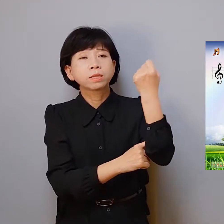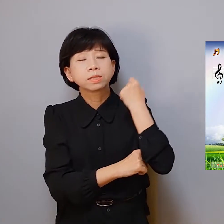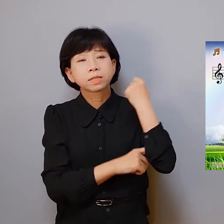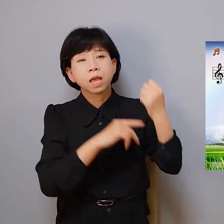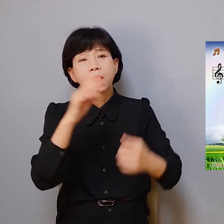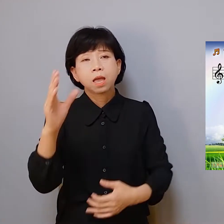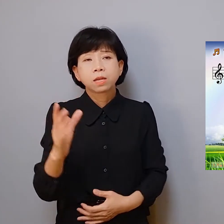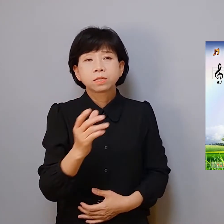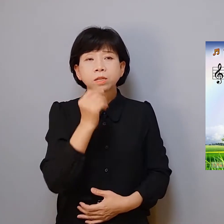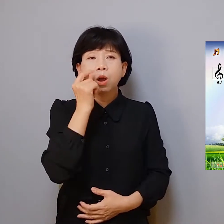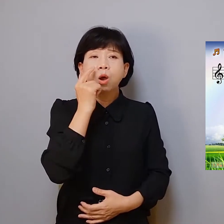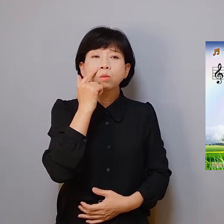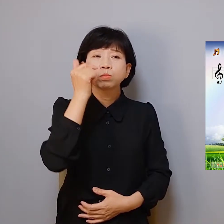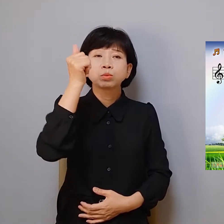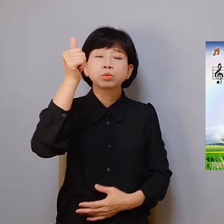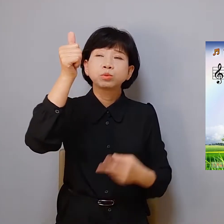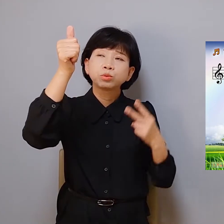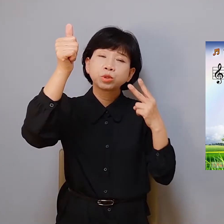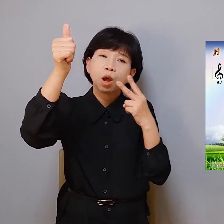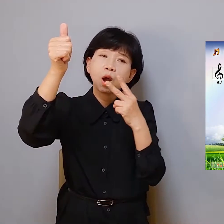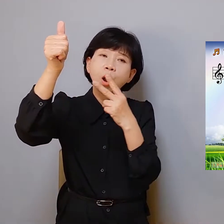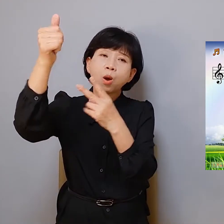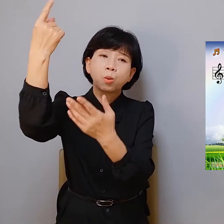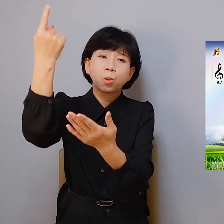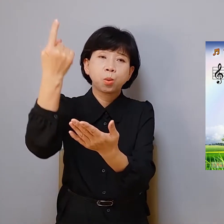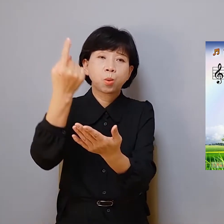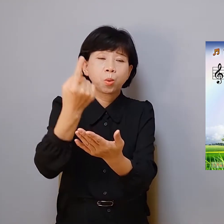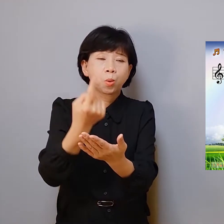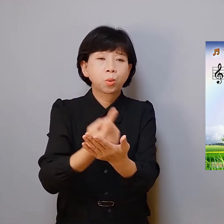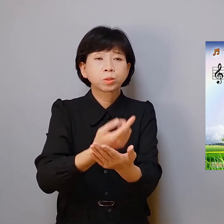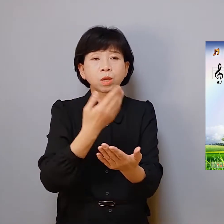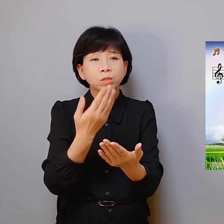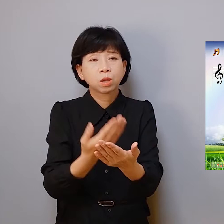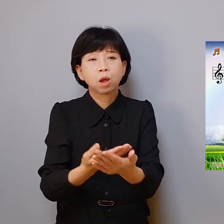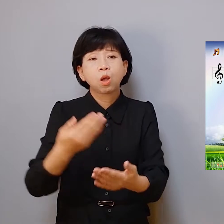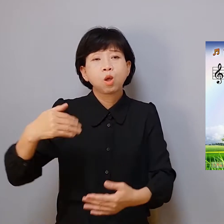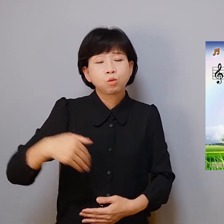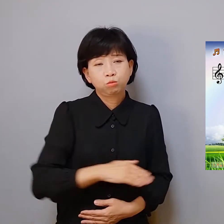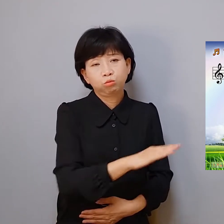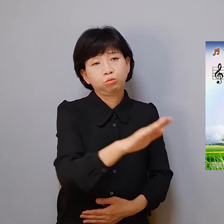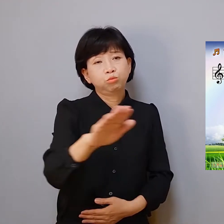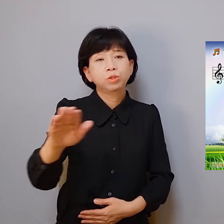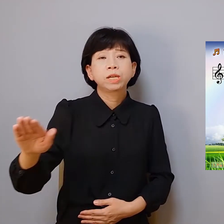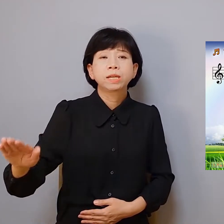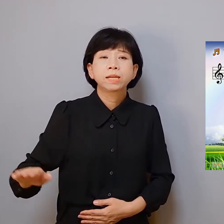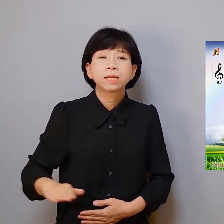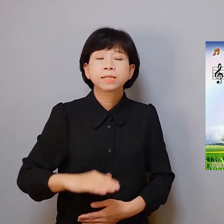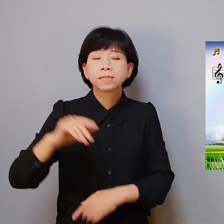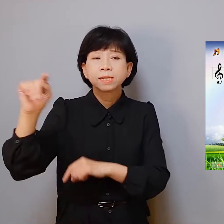영광과 권능의 성부여 오셔서